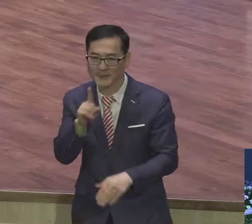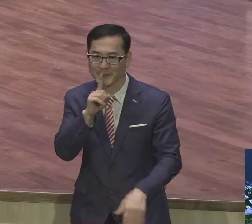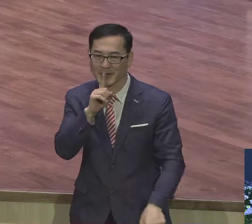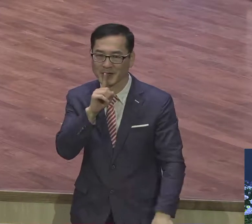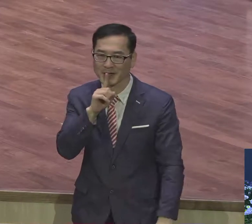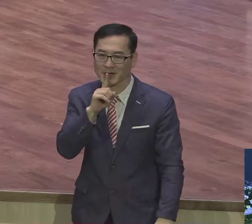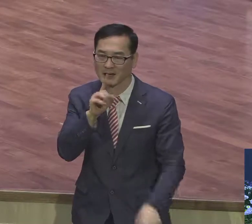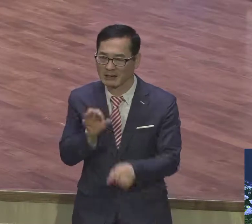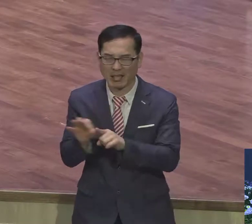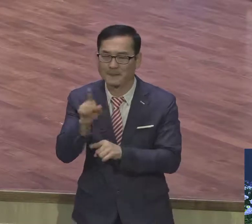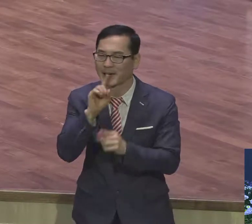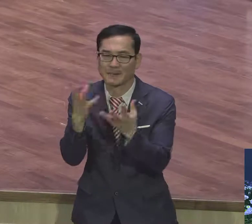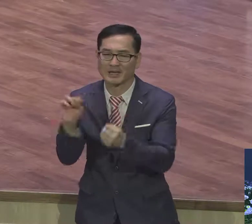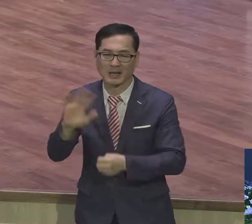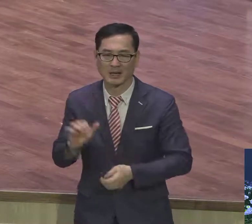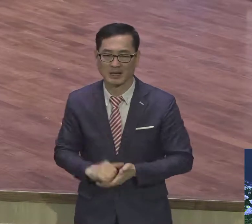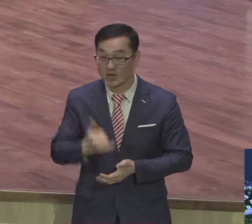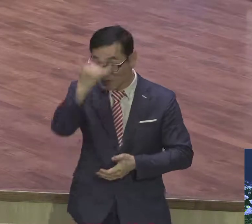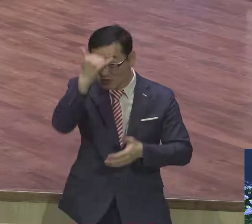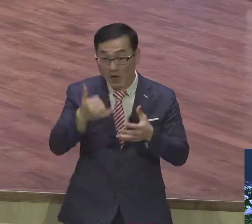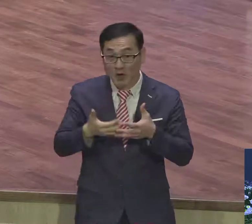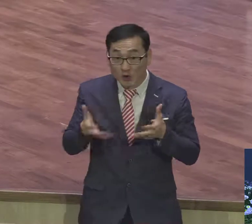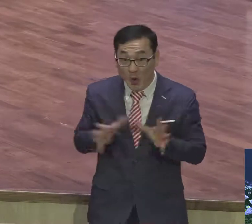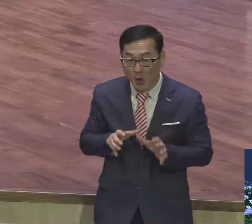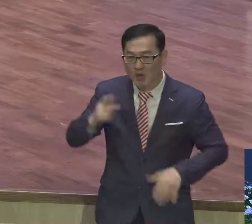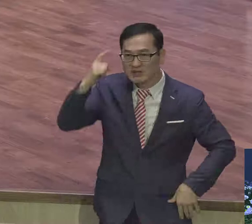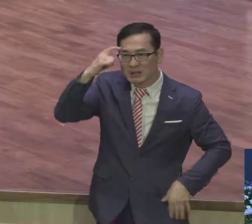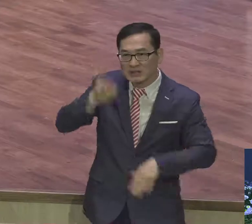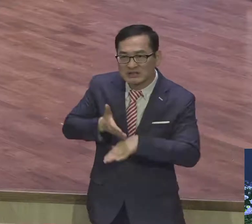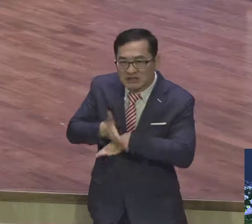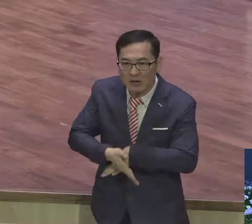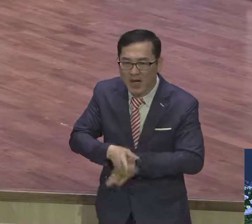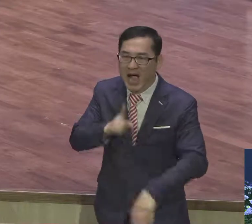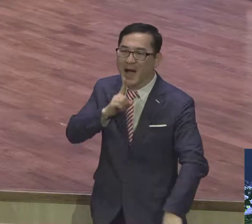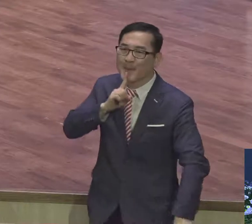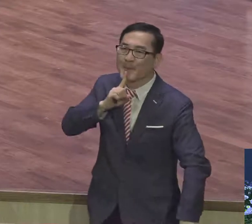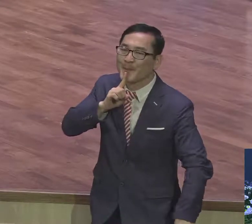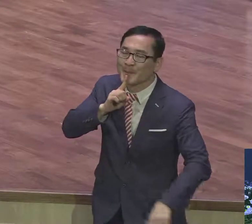충청도는 생각이 늦어 생각이 늦어